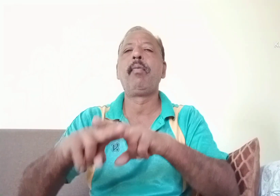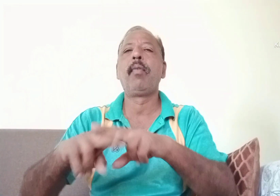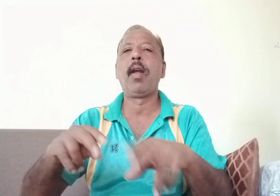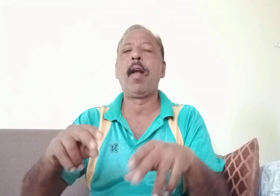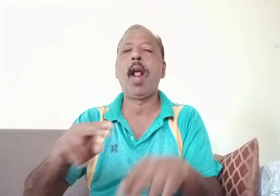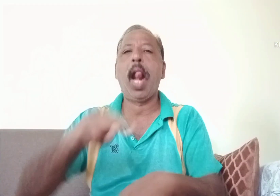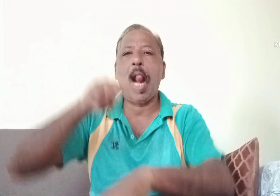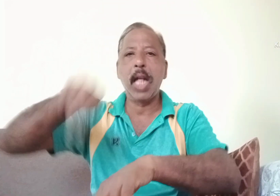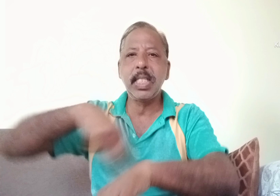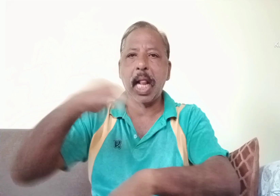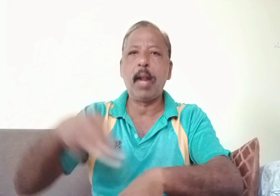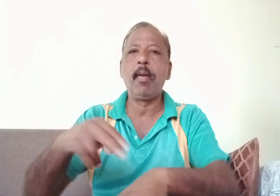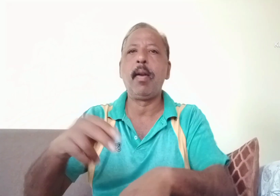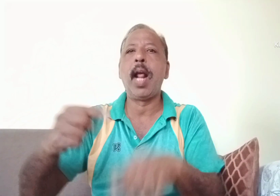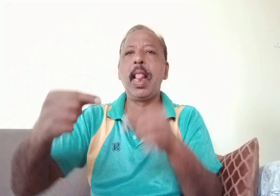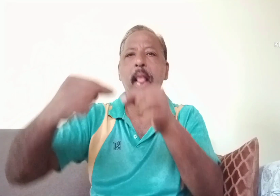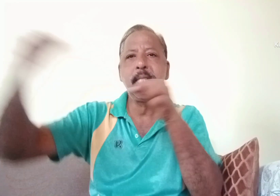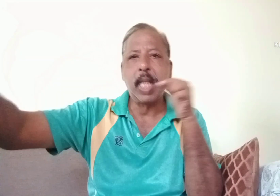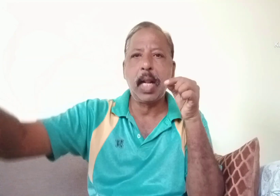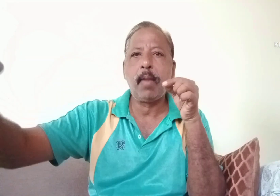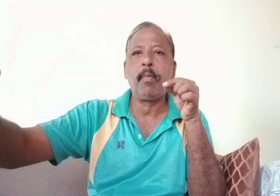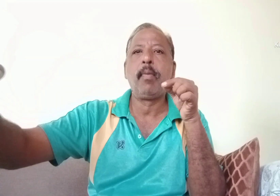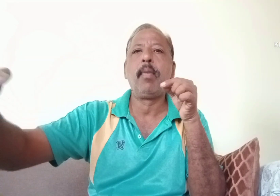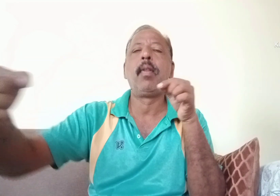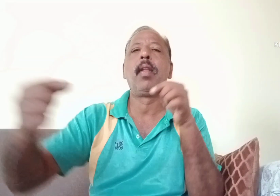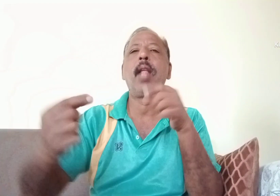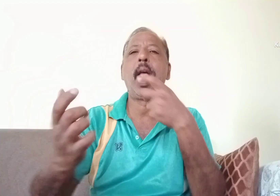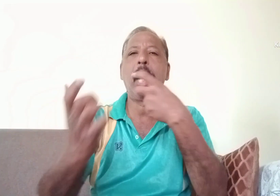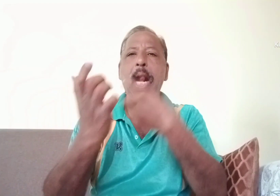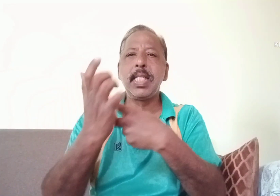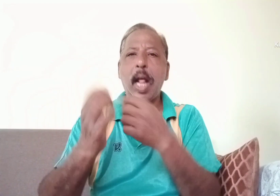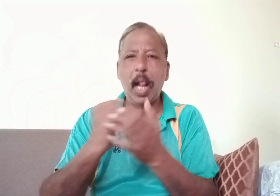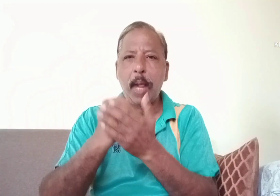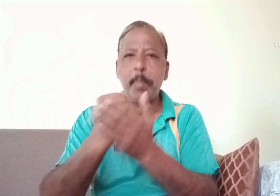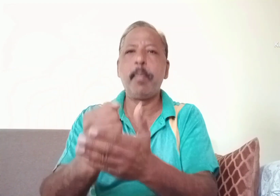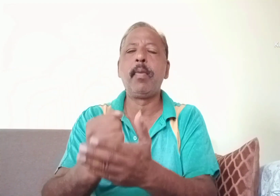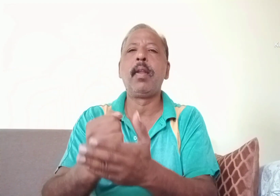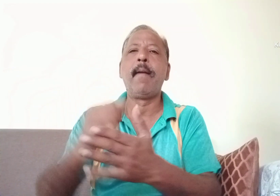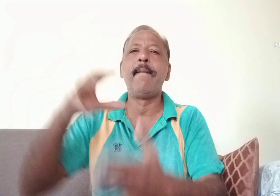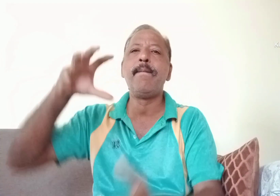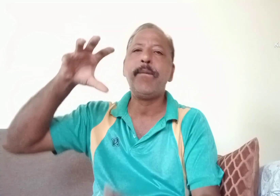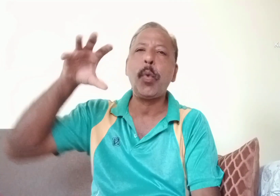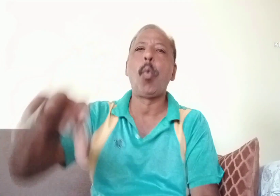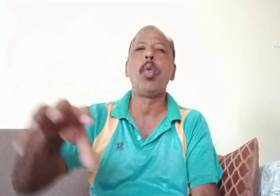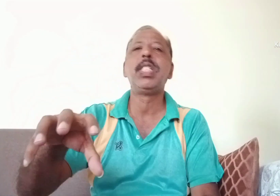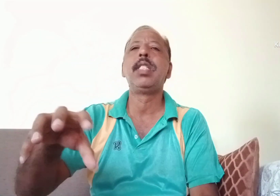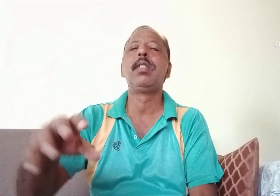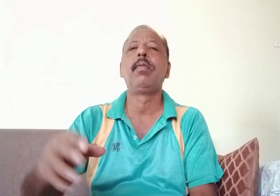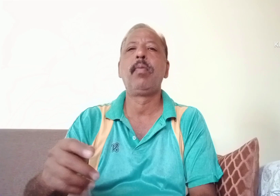परफेक्ट तो मेरी इमली है, ये लंगूर तो बस लकी है कि से कीड़ा बन गया। क्यों इमली?